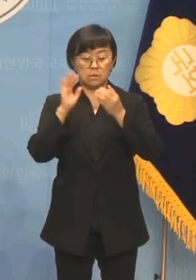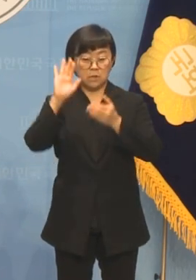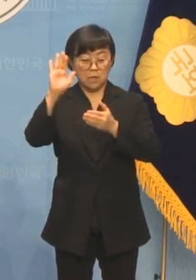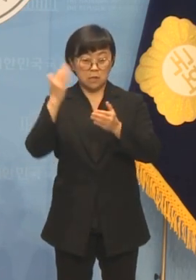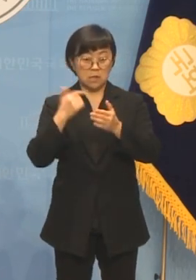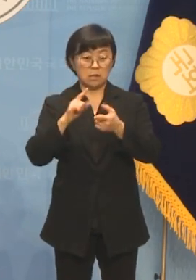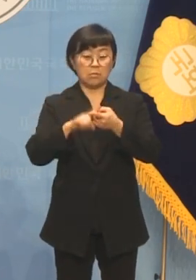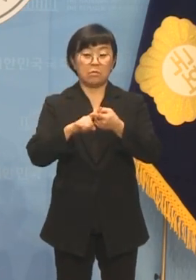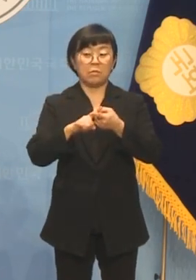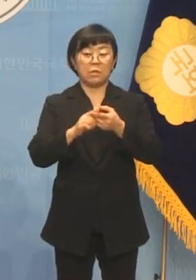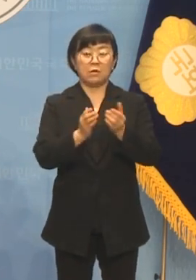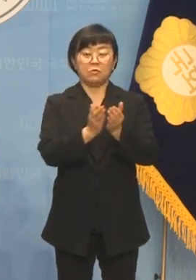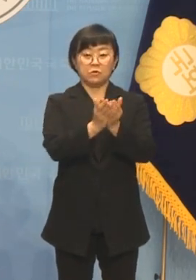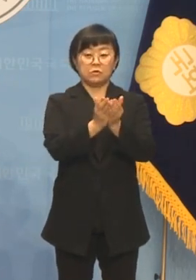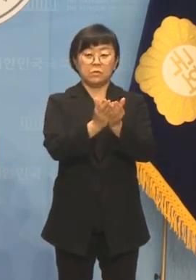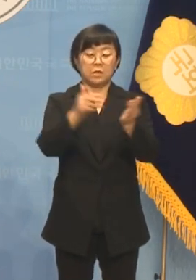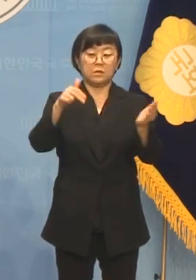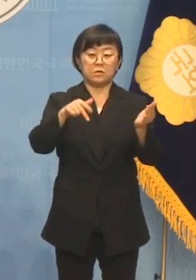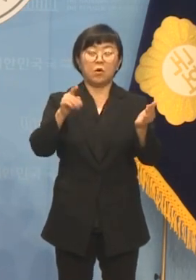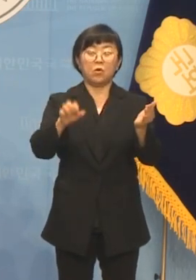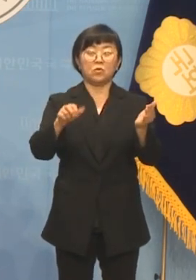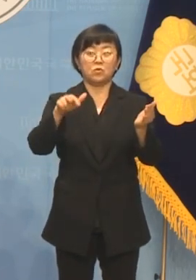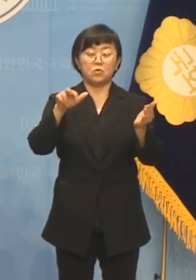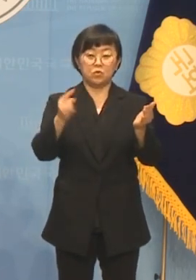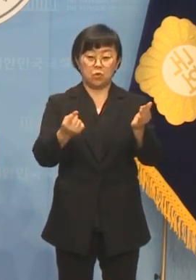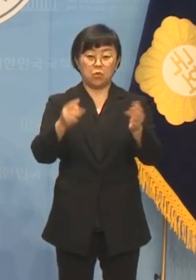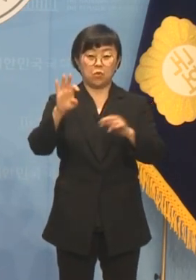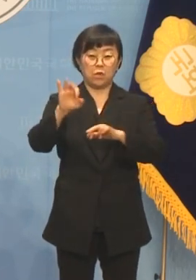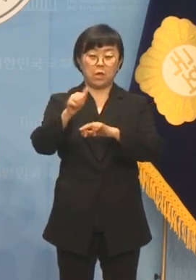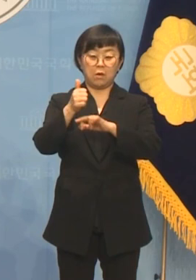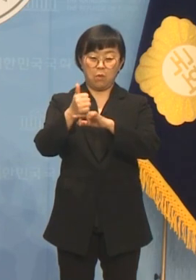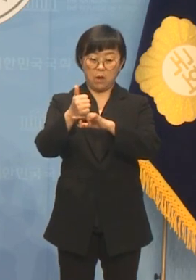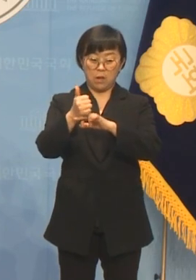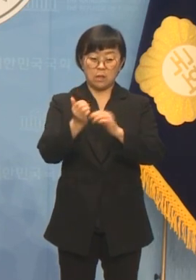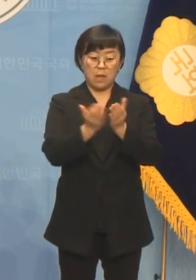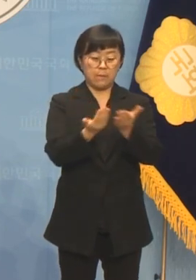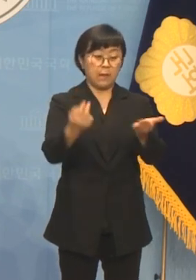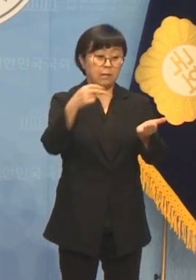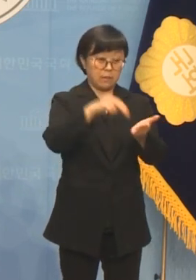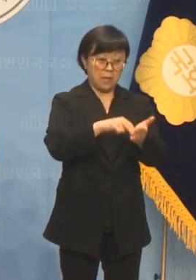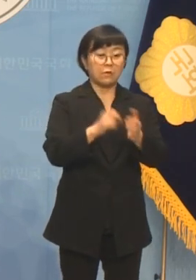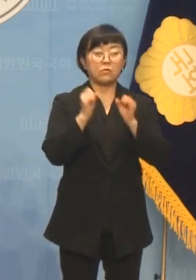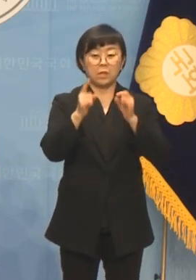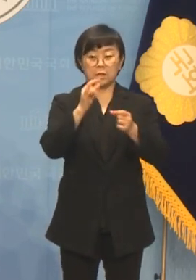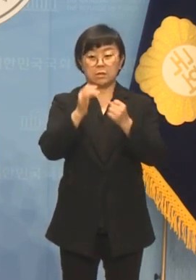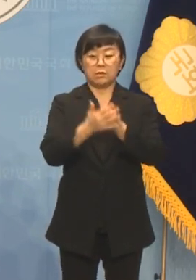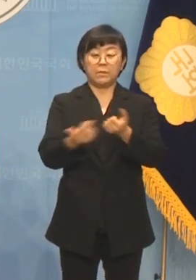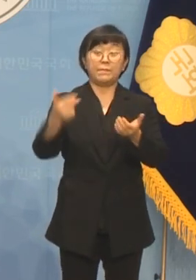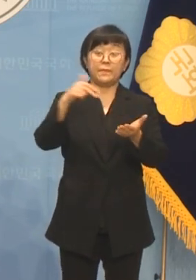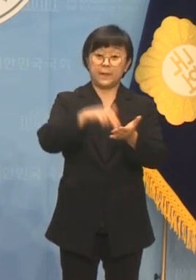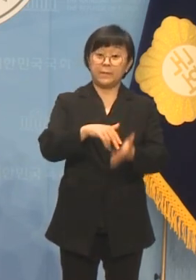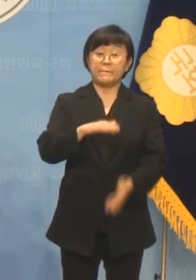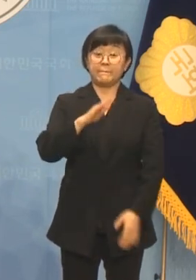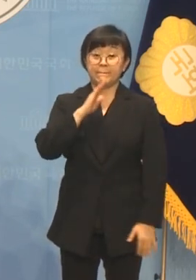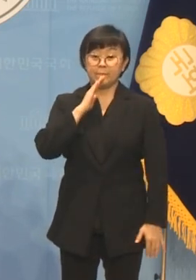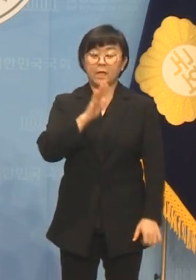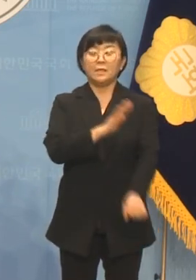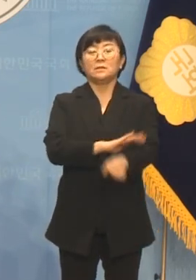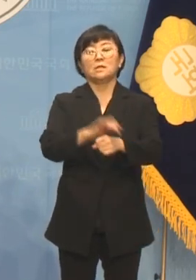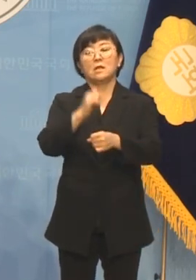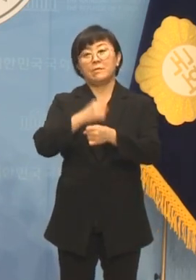이질석 구축함인 정조대왕함에 승선할 기회가 있었습니다. 타자마자 참 잘